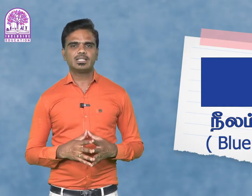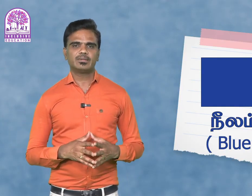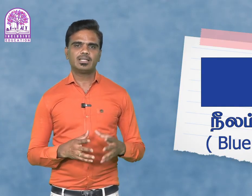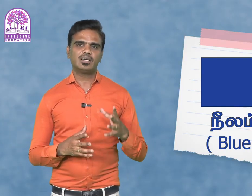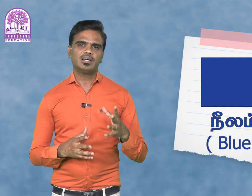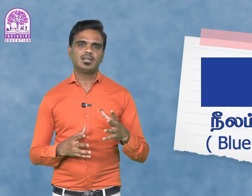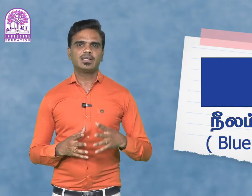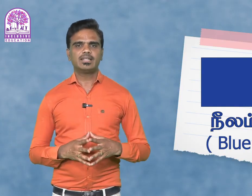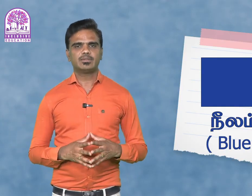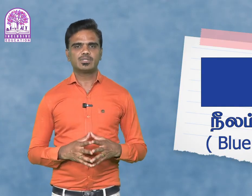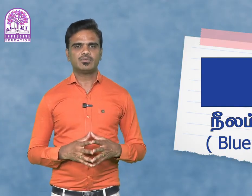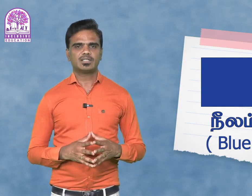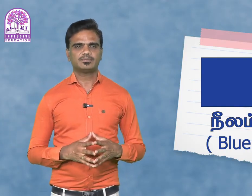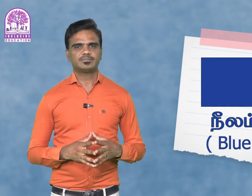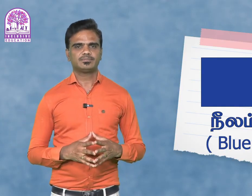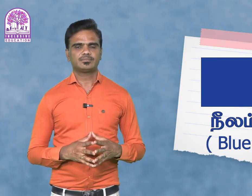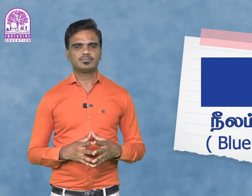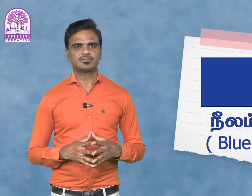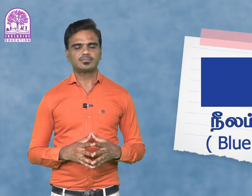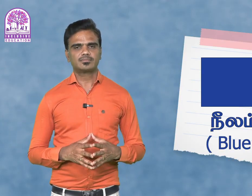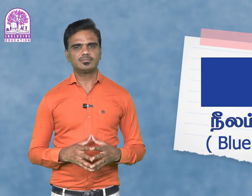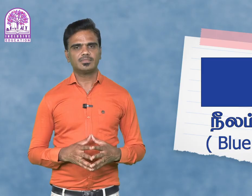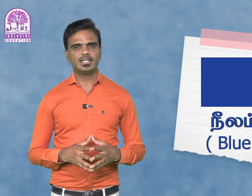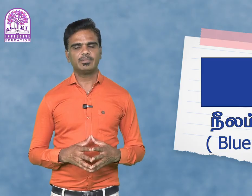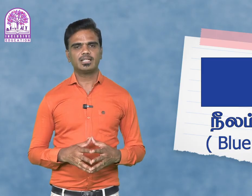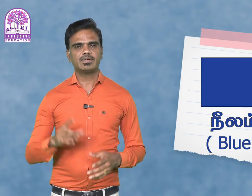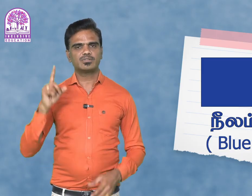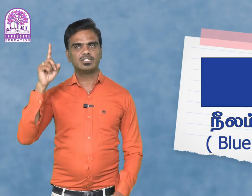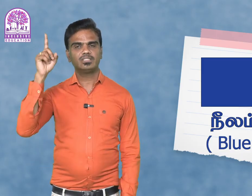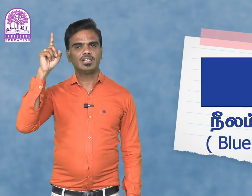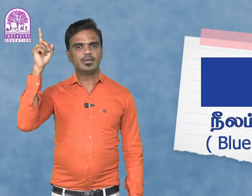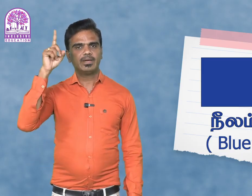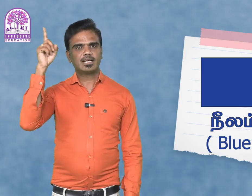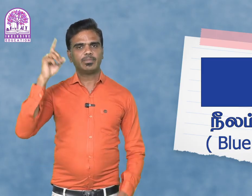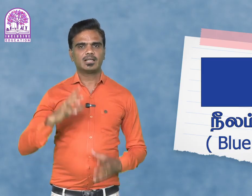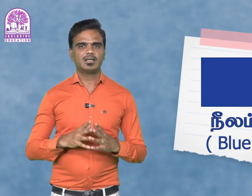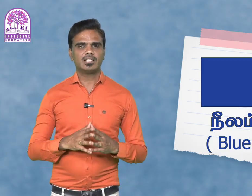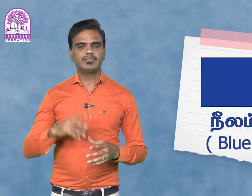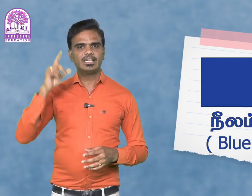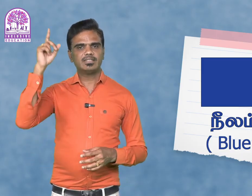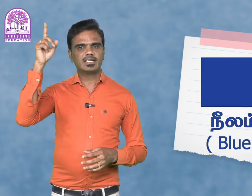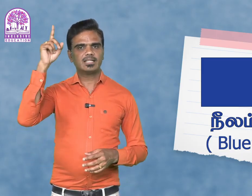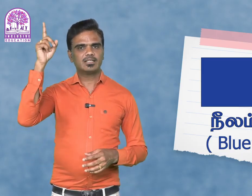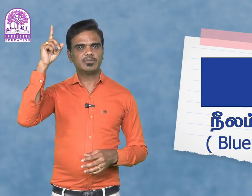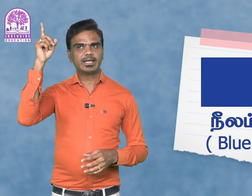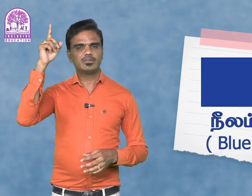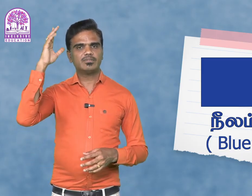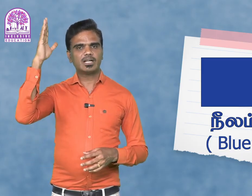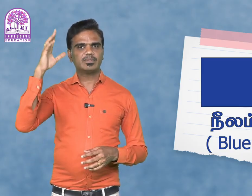பார்த்தீங்க அப்படின்னா 2 விதமாக சொல்லுவாங்க. என்ன அப்படின்னா, ஃபஸ்ட் ஒன்று மேலே காமிப்பாங்க. அதாவது விண்டு வந்து என்ன கலர், அதாவது மேகம் வந்து வானம் வந்து